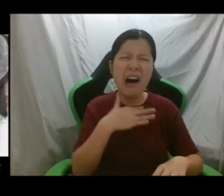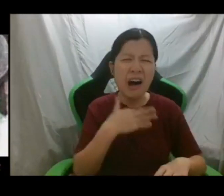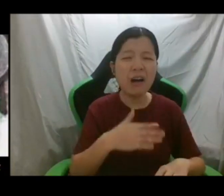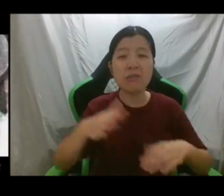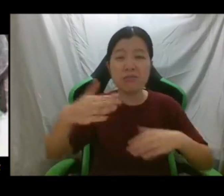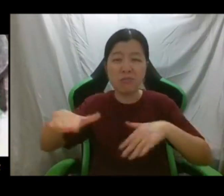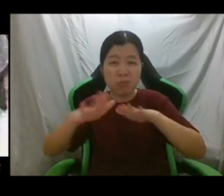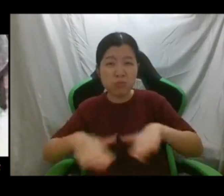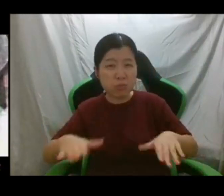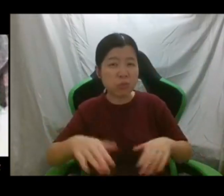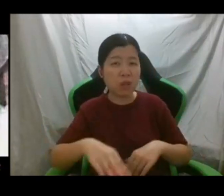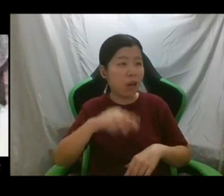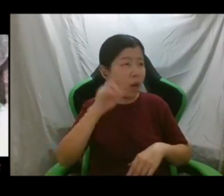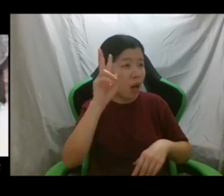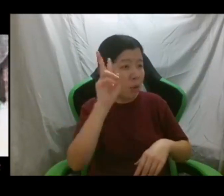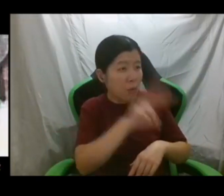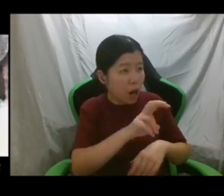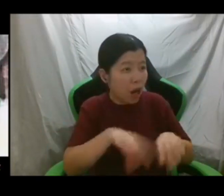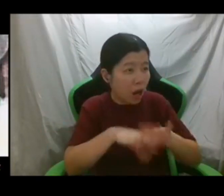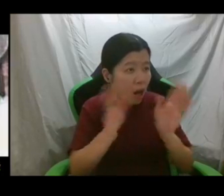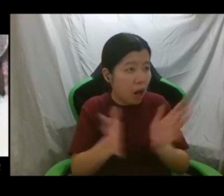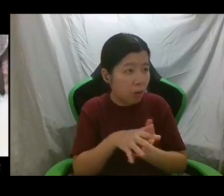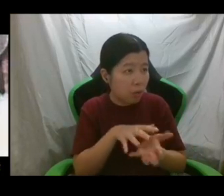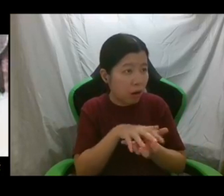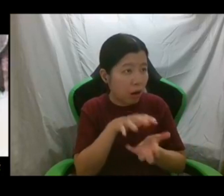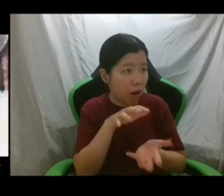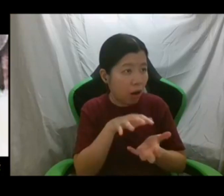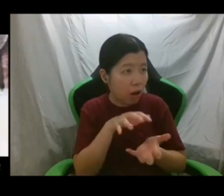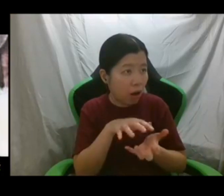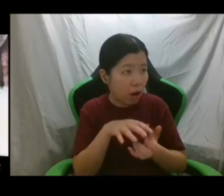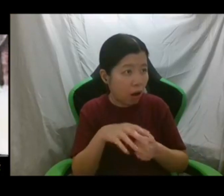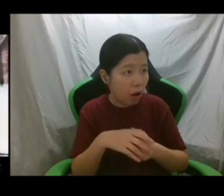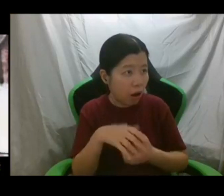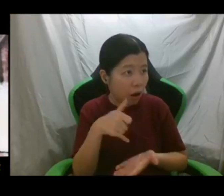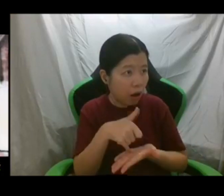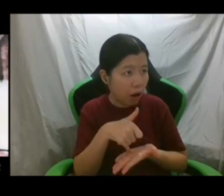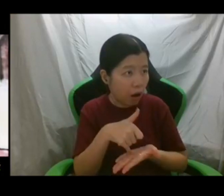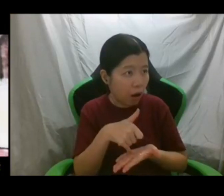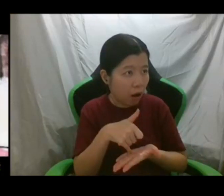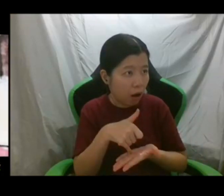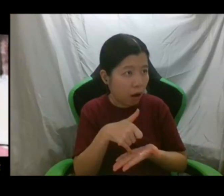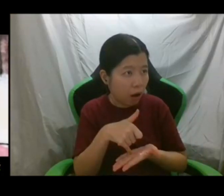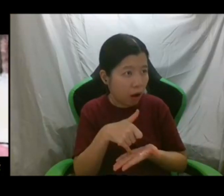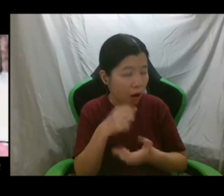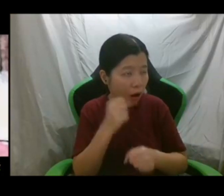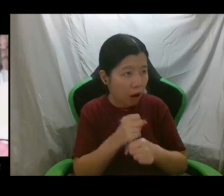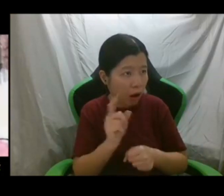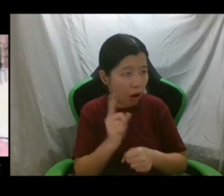見到咁嘅情形，都嚇到呆晒，企響度唔知點算好啊！